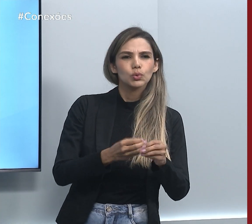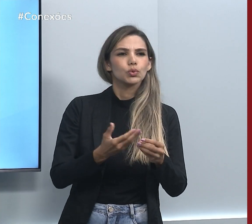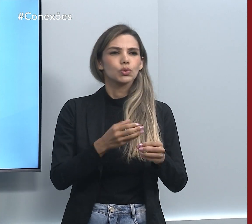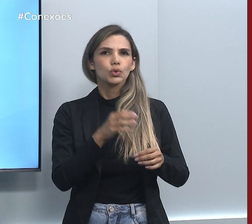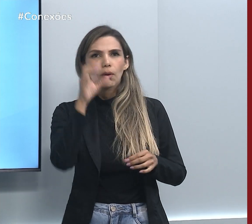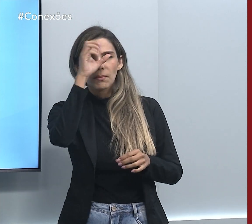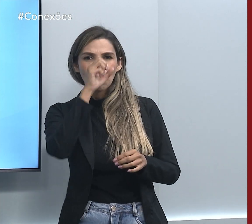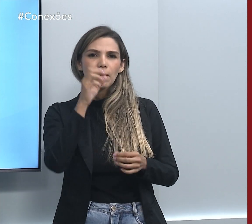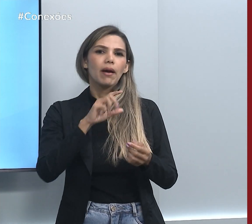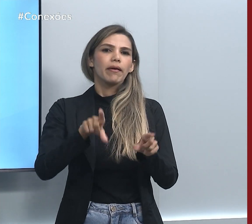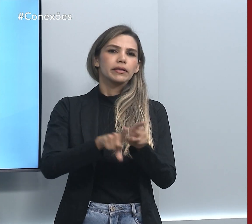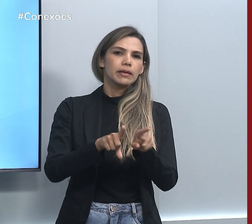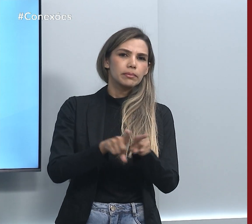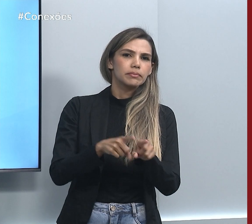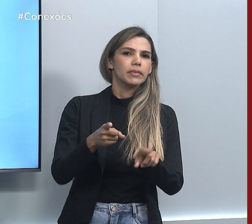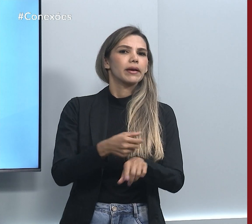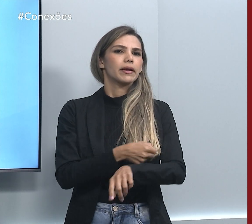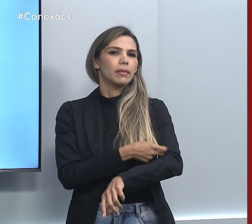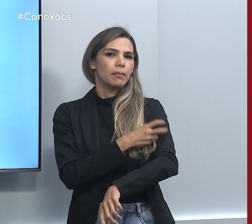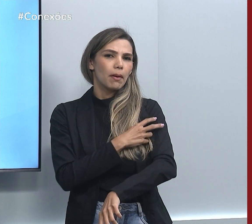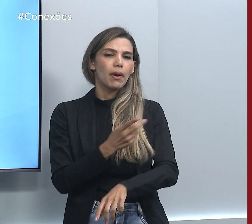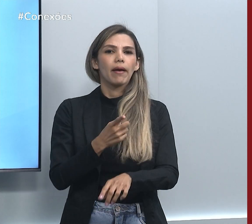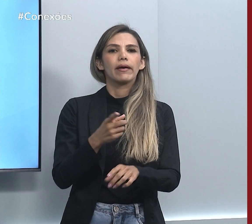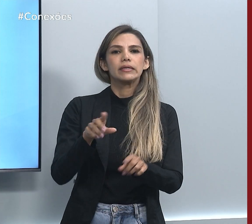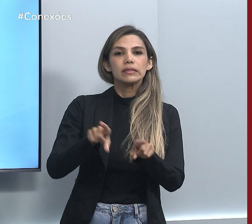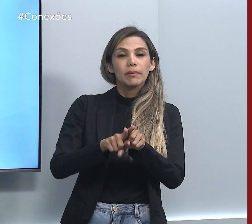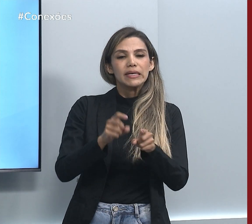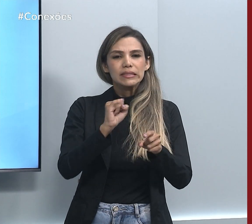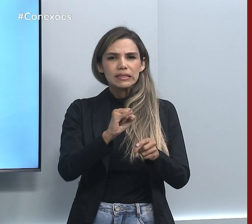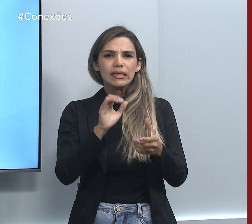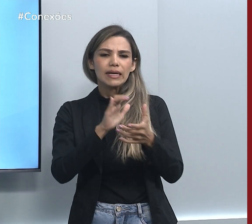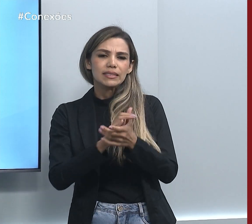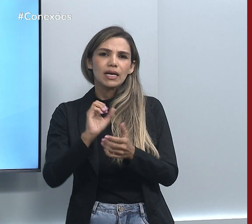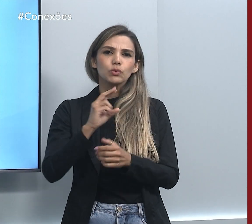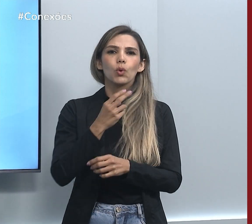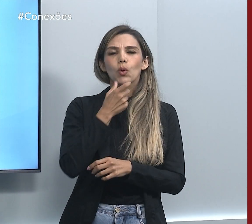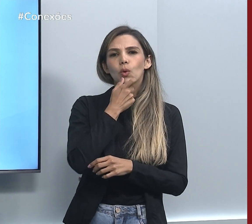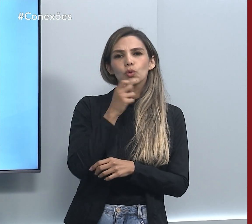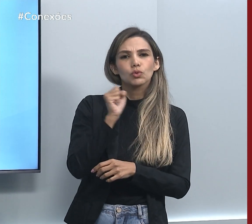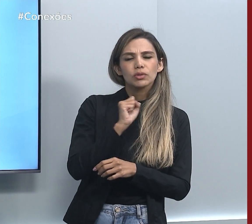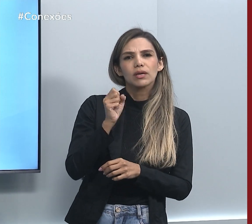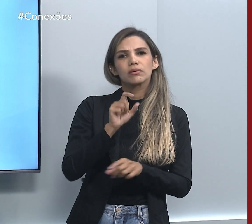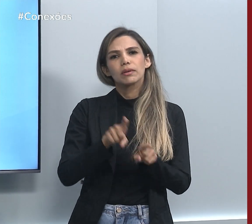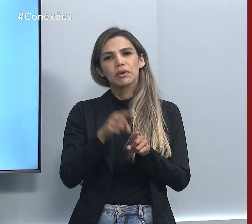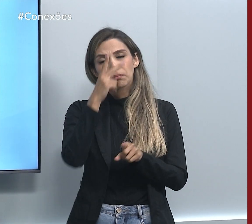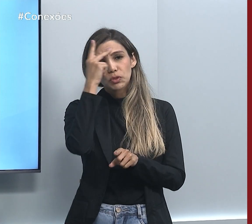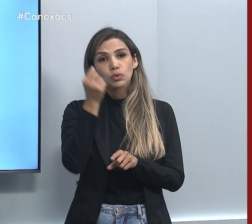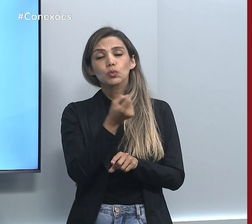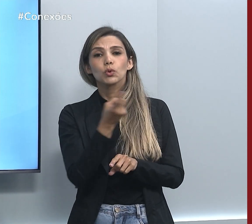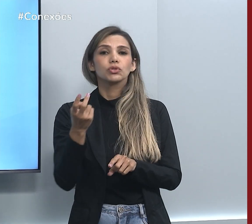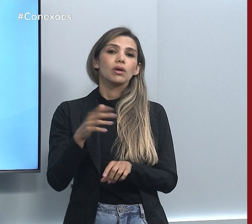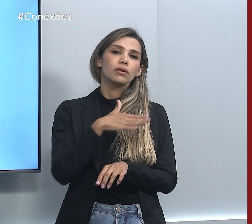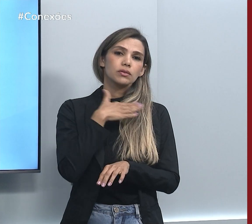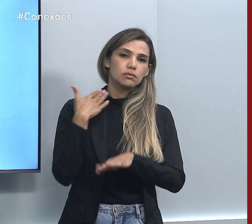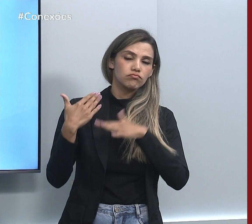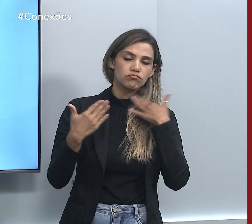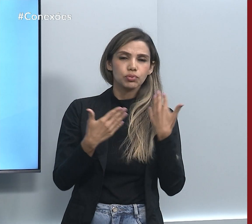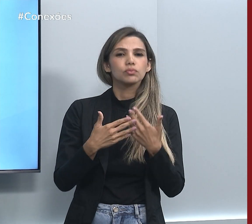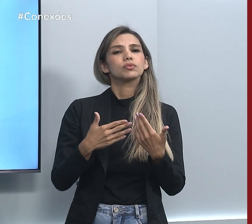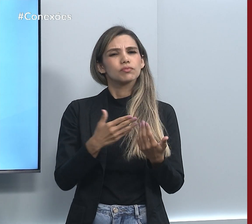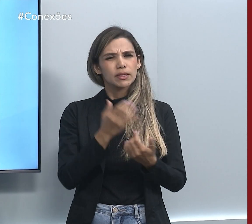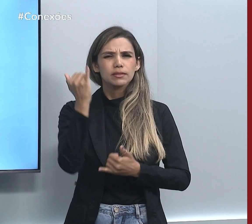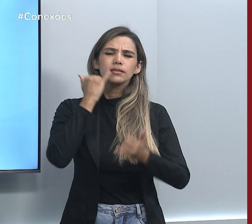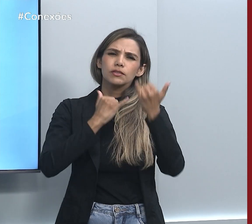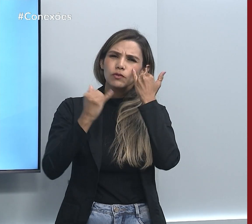básico, registro civil, composição da família e óbitos. Esse recorte é essencial para orientar